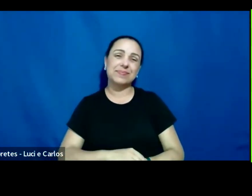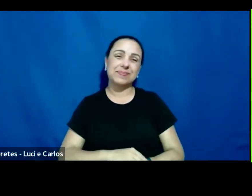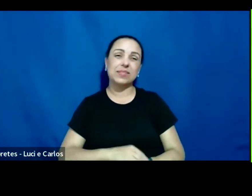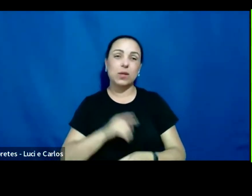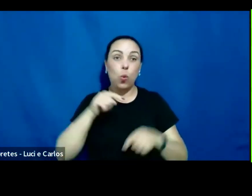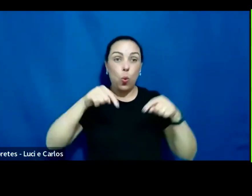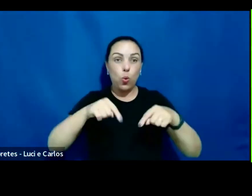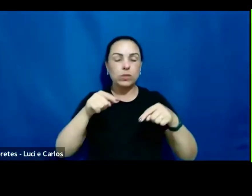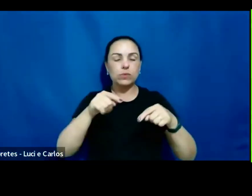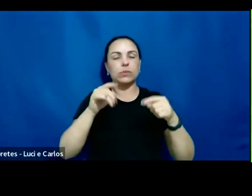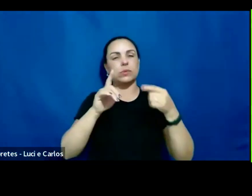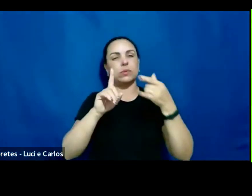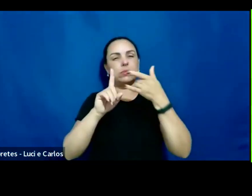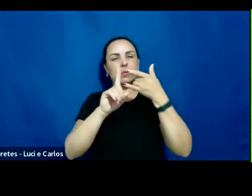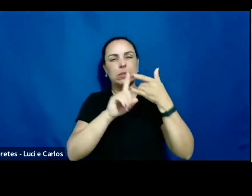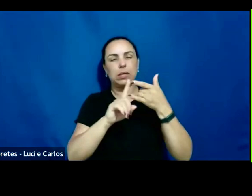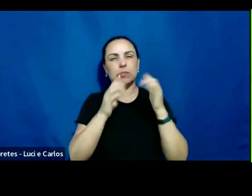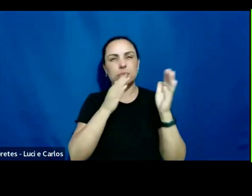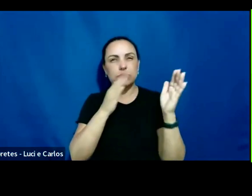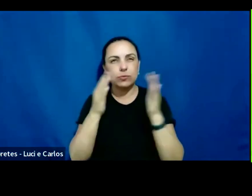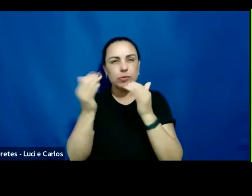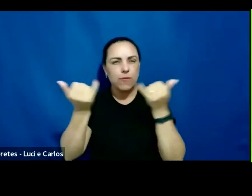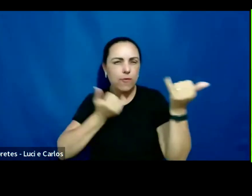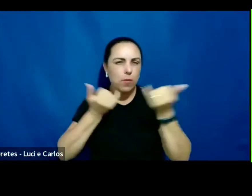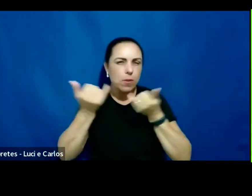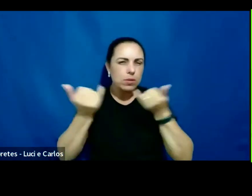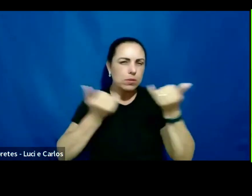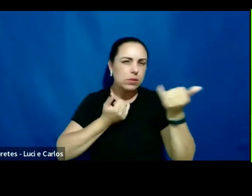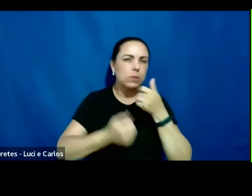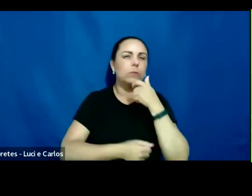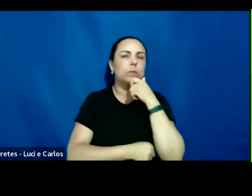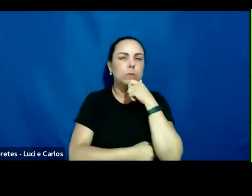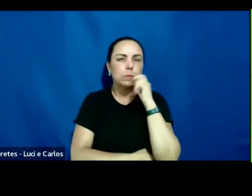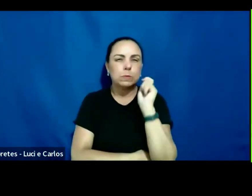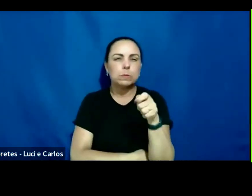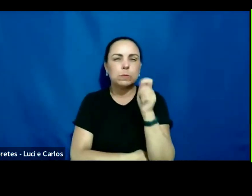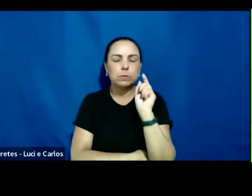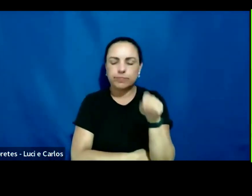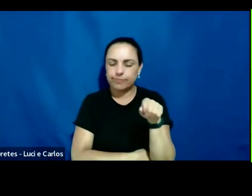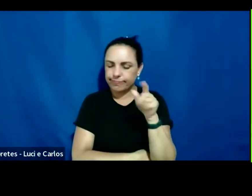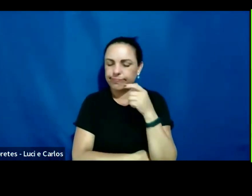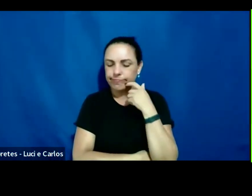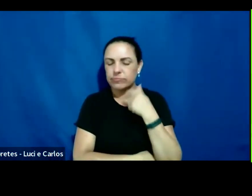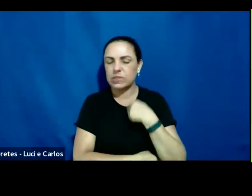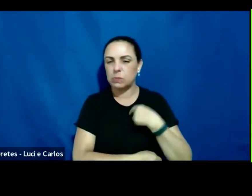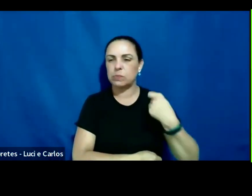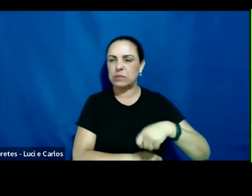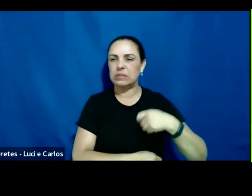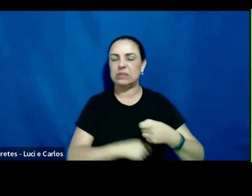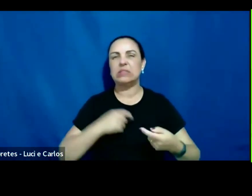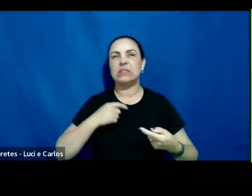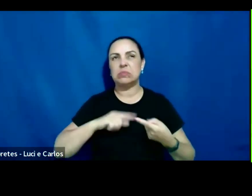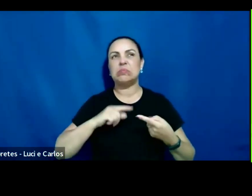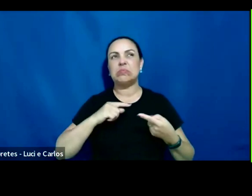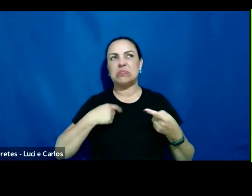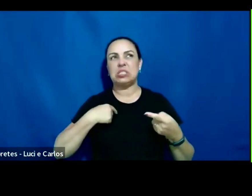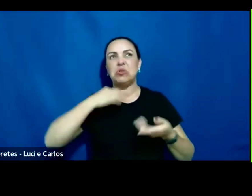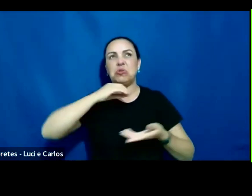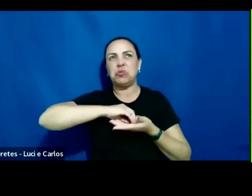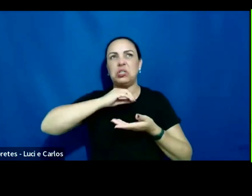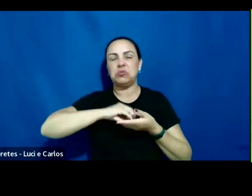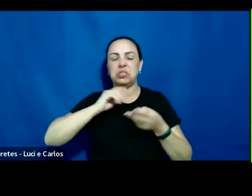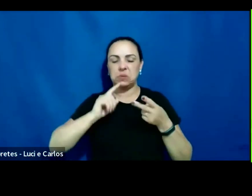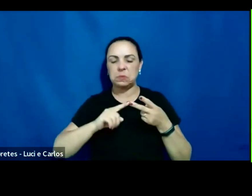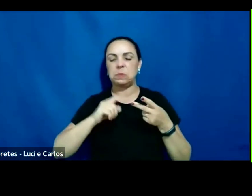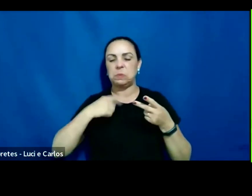agora? Quando você começa a mudar os seus hábitos de vida, você começa a beber uma água de qualidade, as coisas